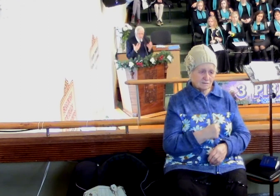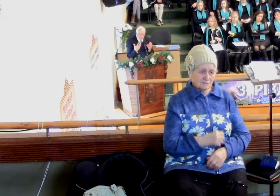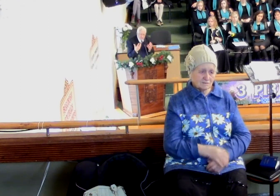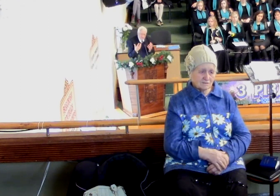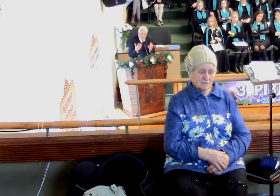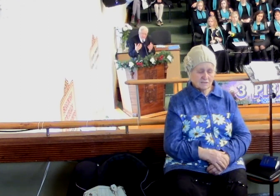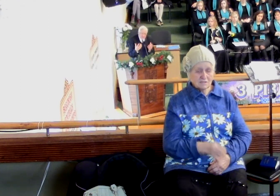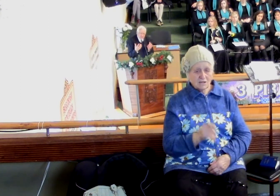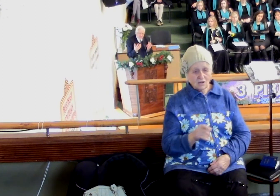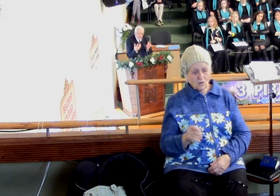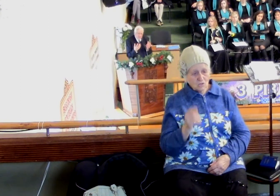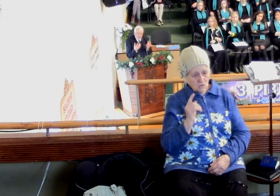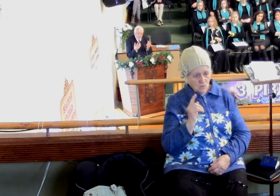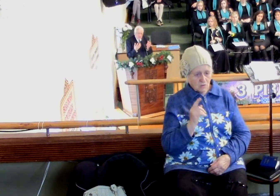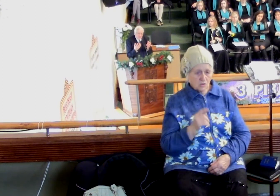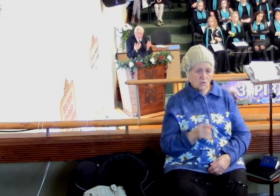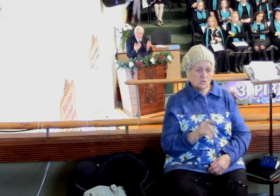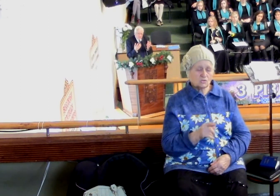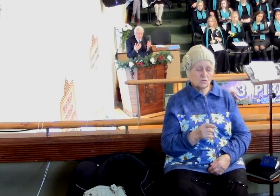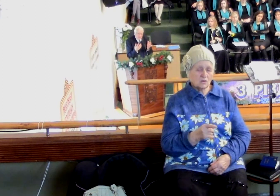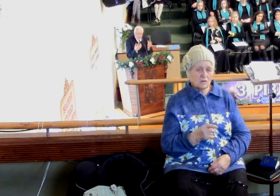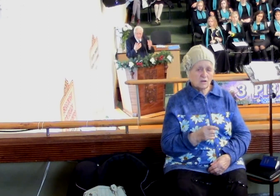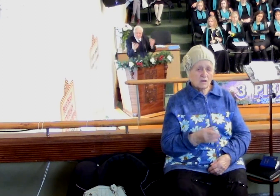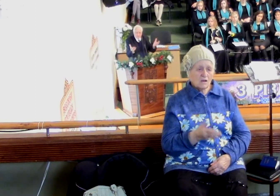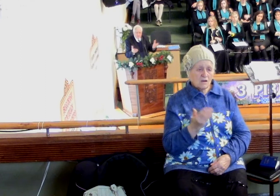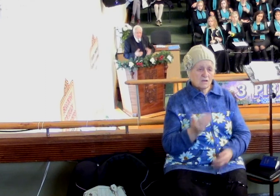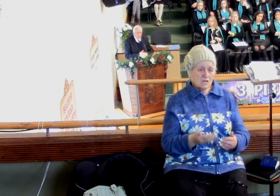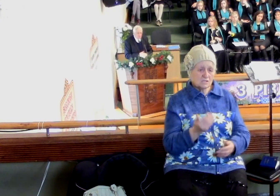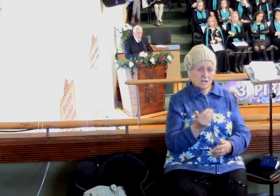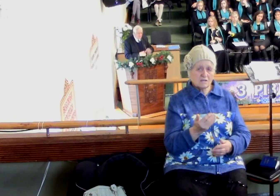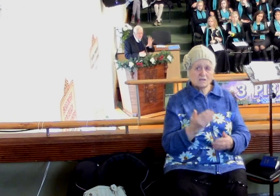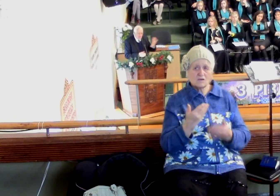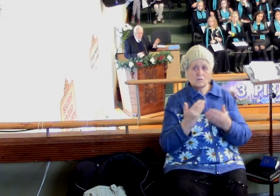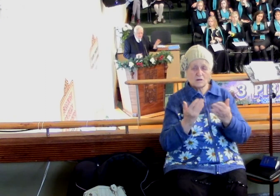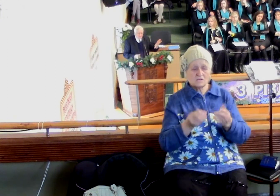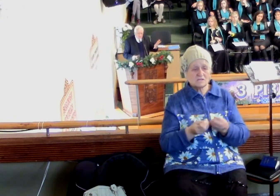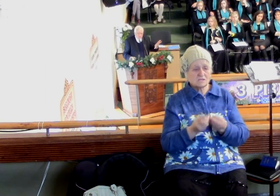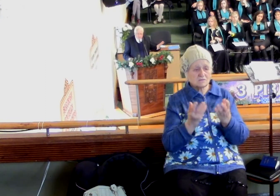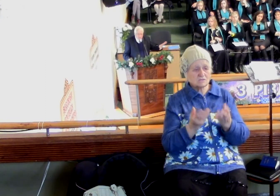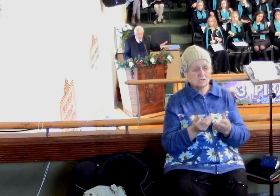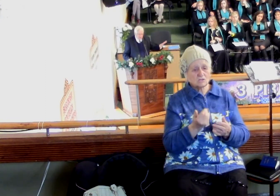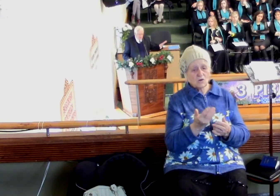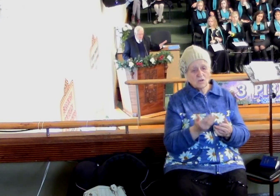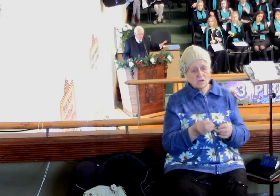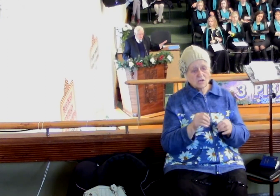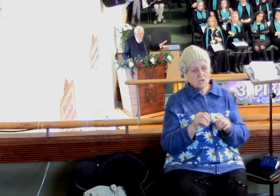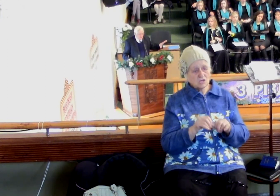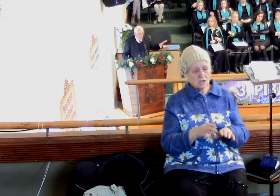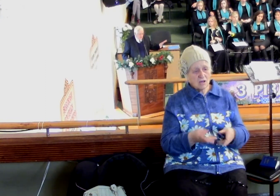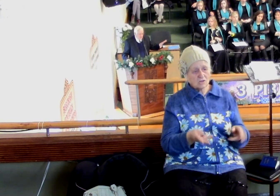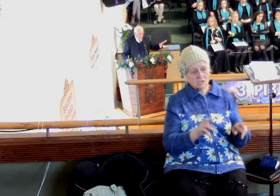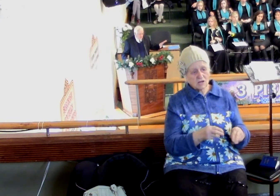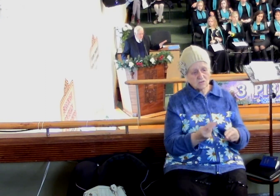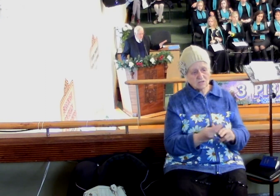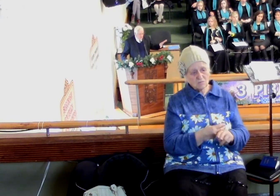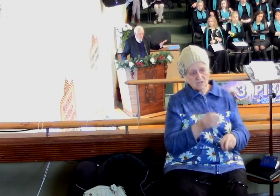Люди думают, что если они не придут к свету, то их дела останутся без суда.